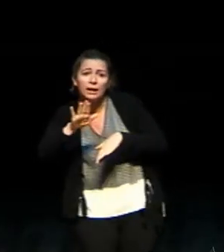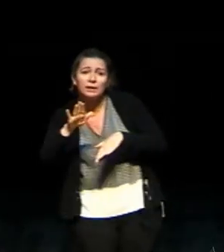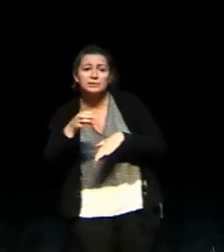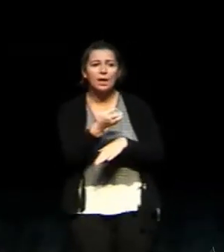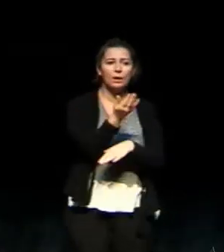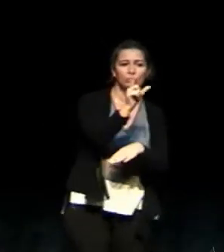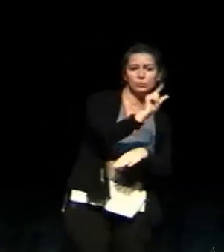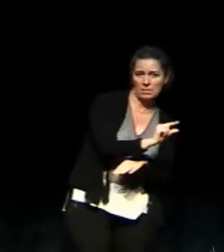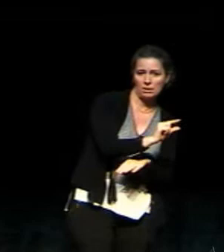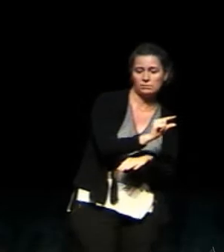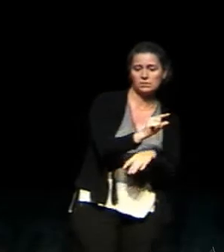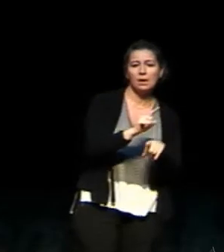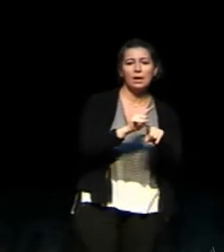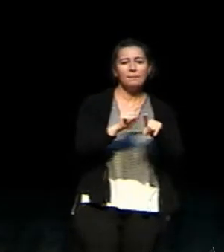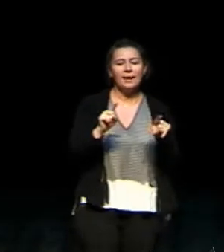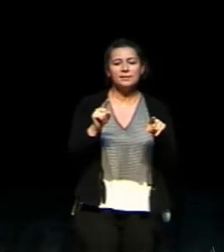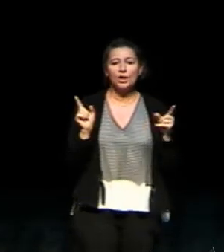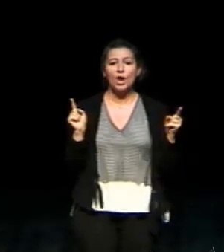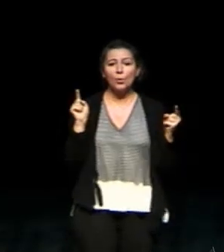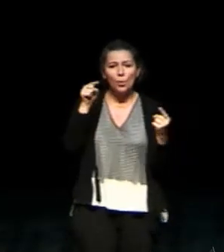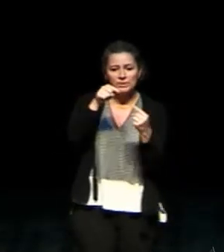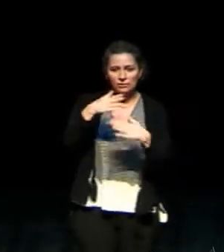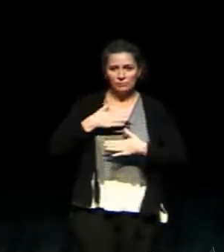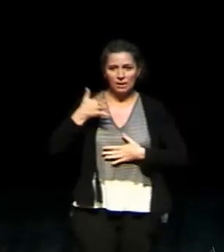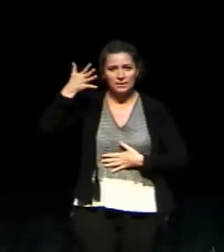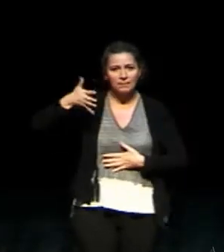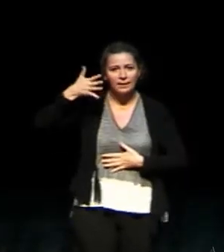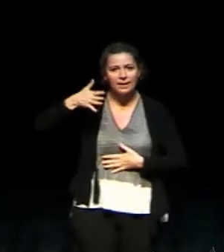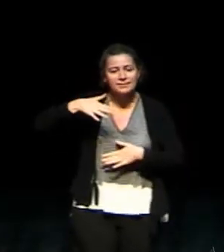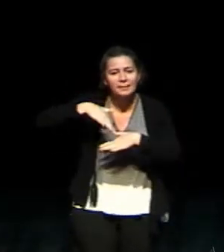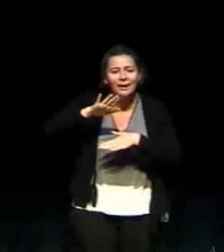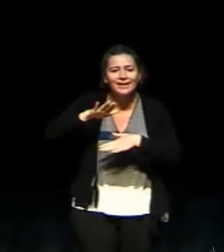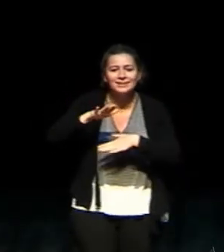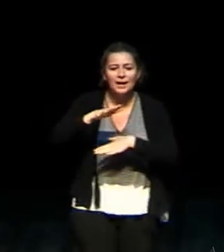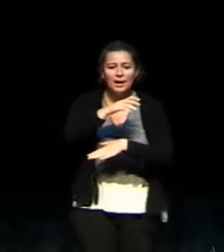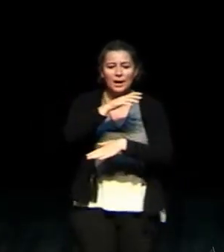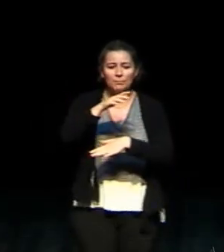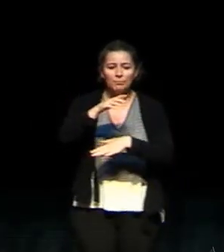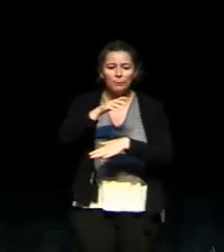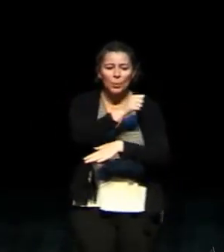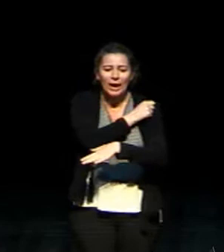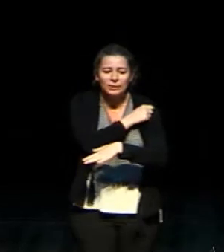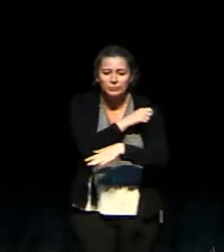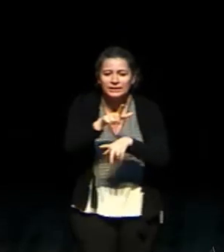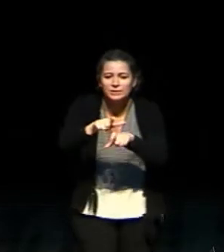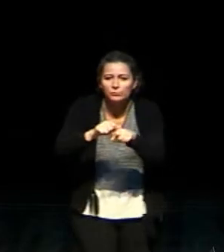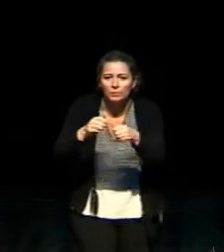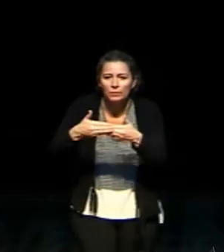tem experiência com o ensino de Libras como L2. Então, eu quero deixar bem claro que o objetivo da